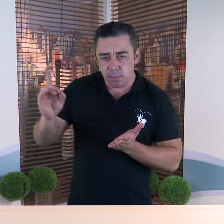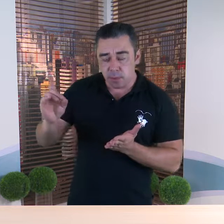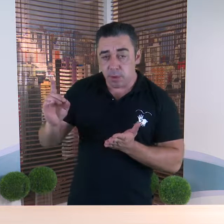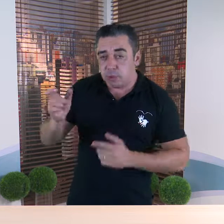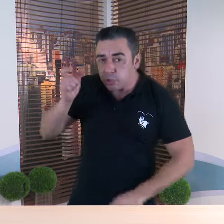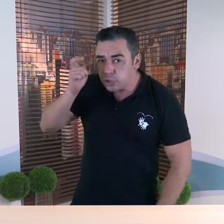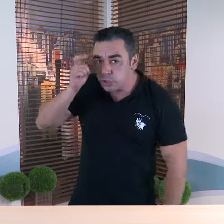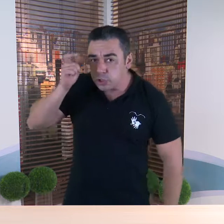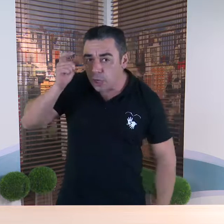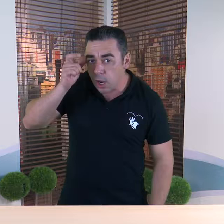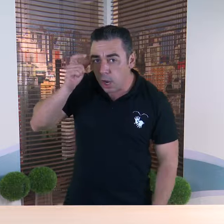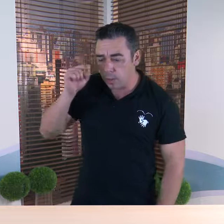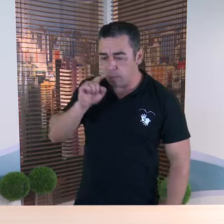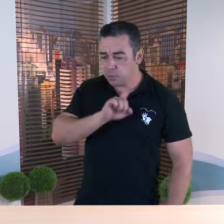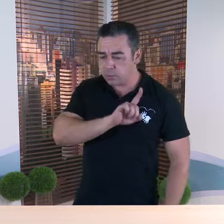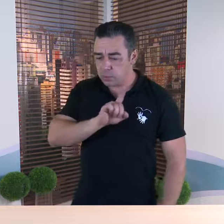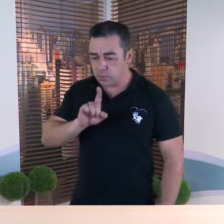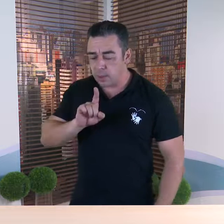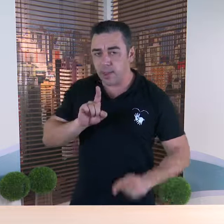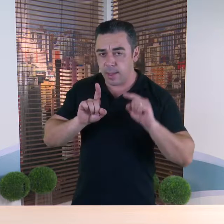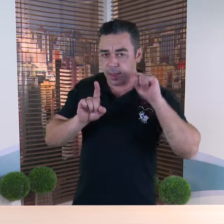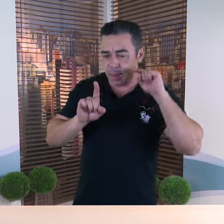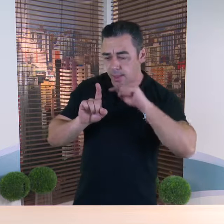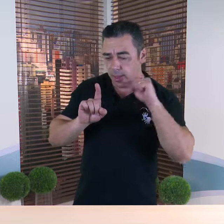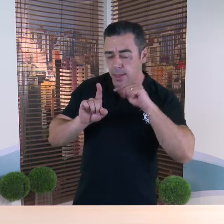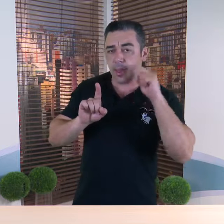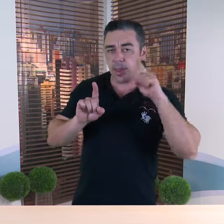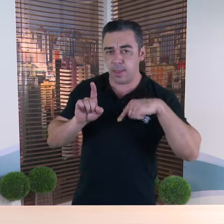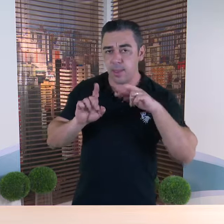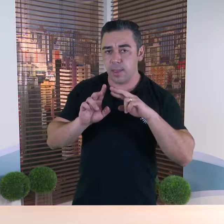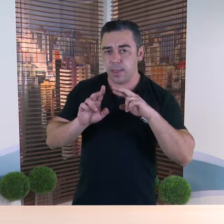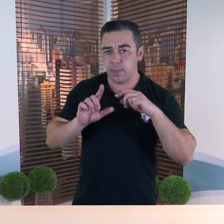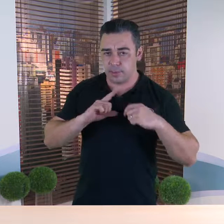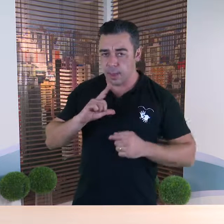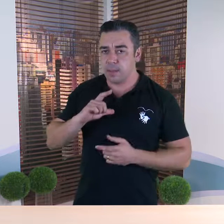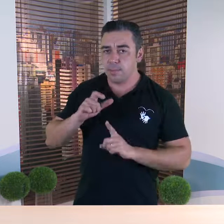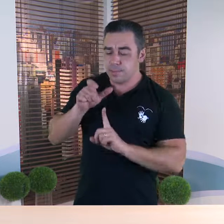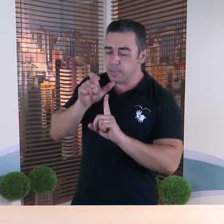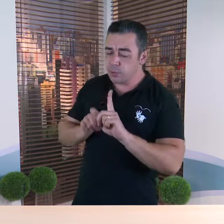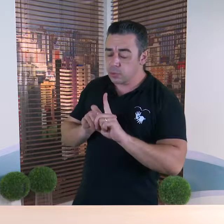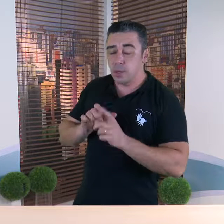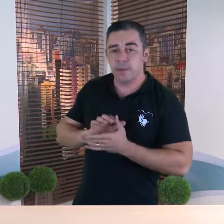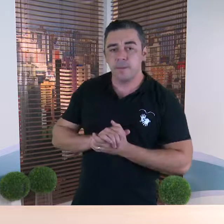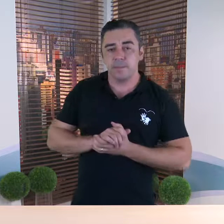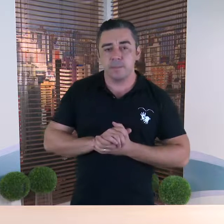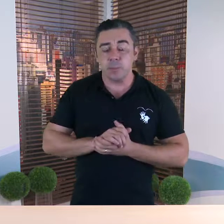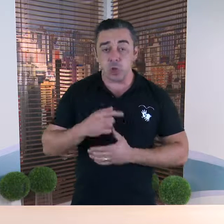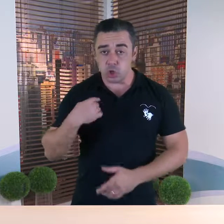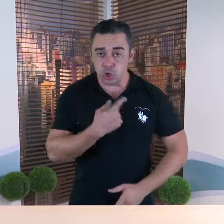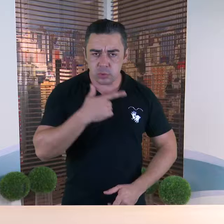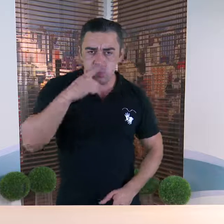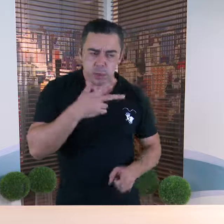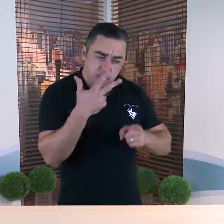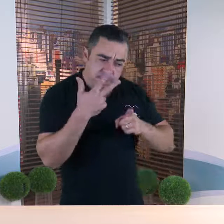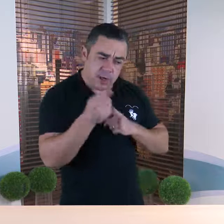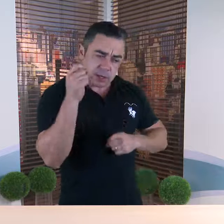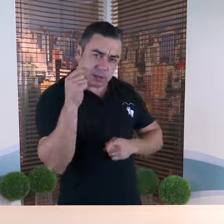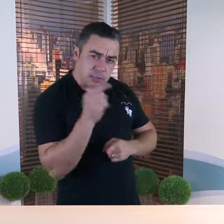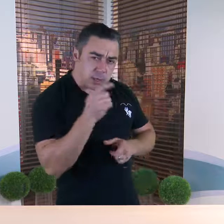Escrituras, Satanás é um ser real, portanto de personalidade, e só o vencemos com